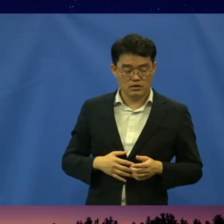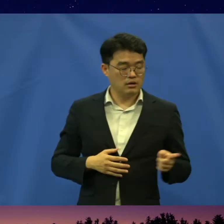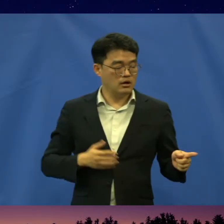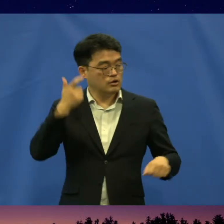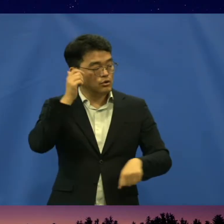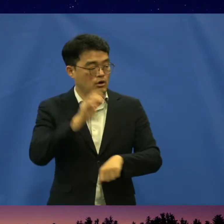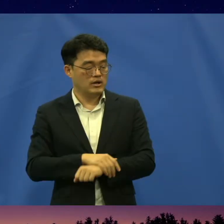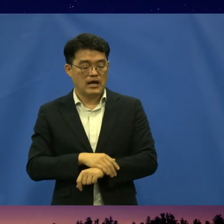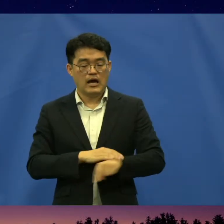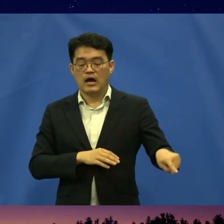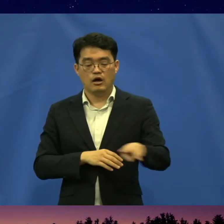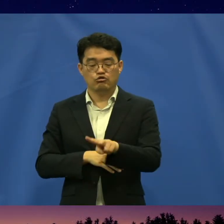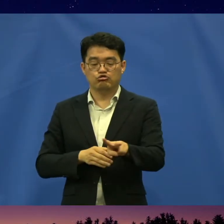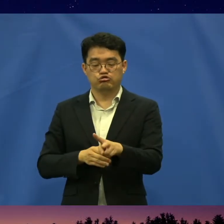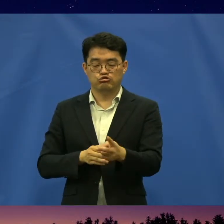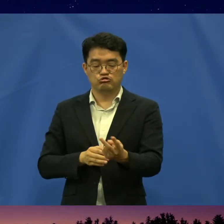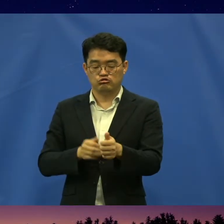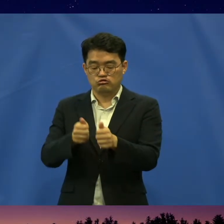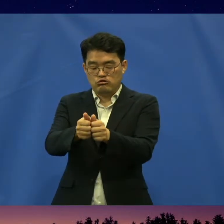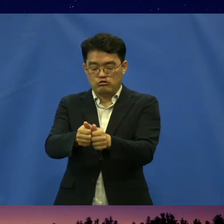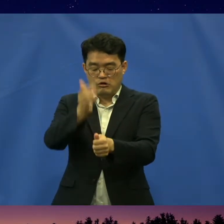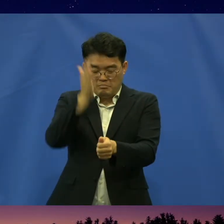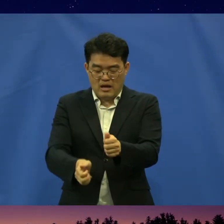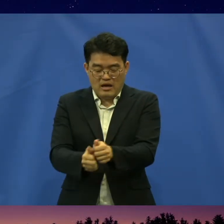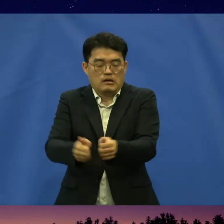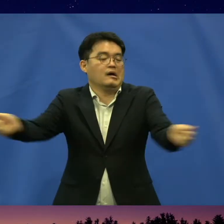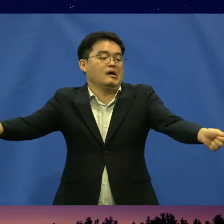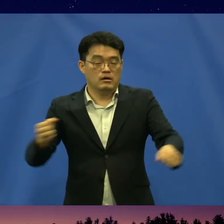진짜 엄마죠. 안 죽여요.